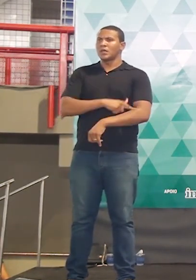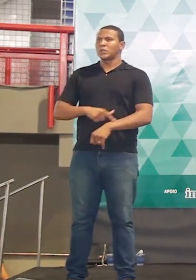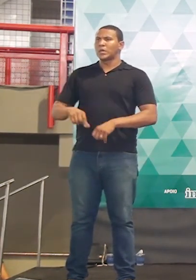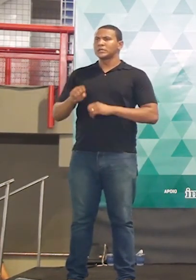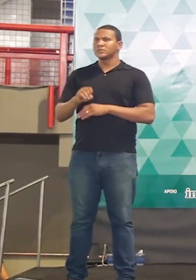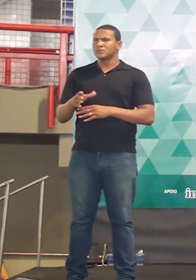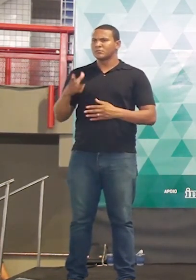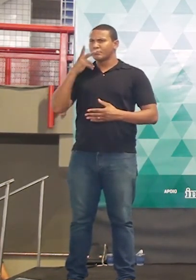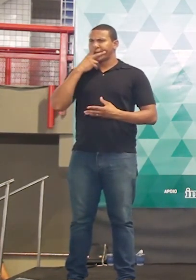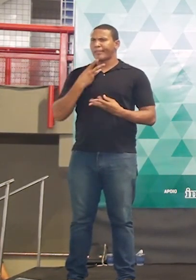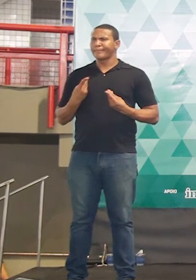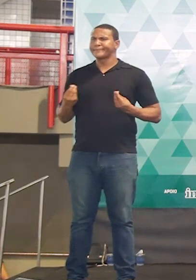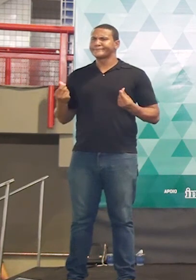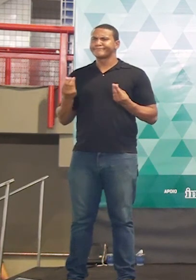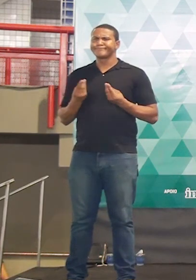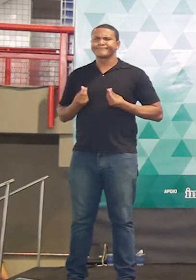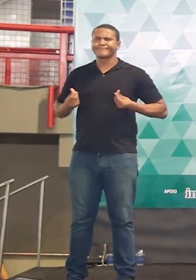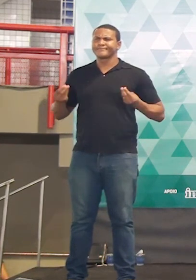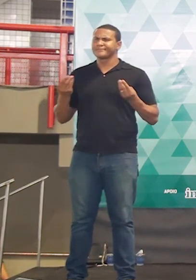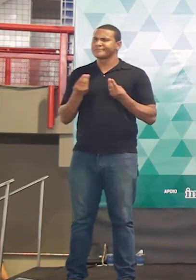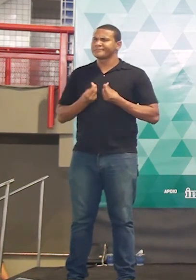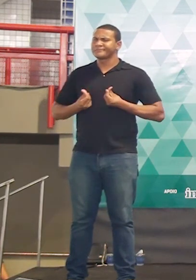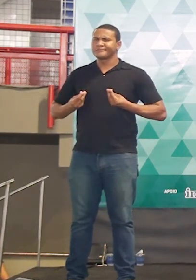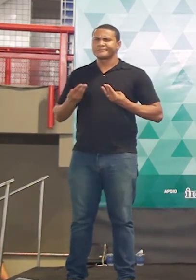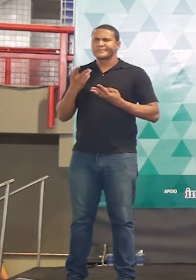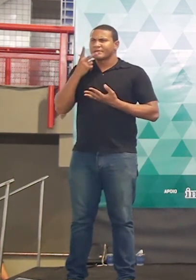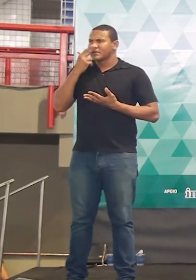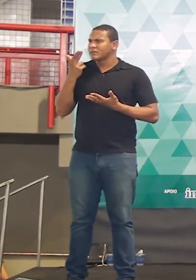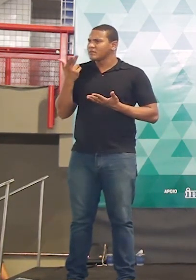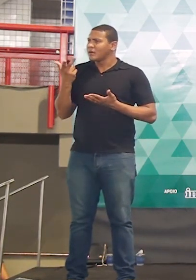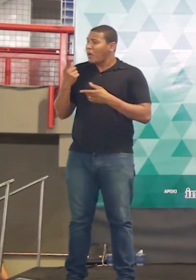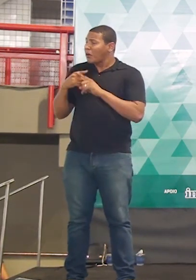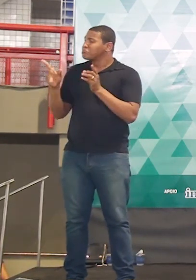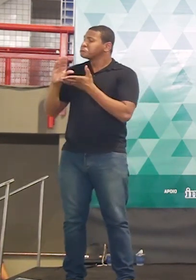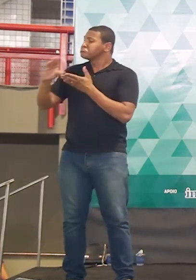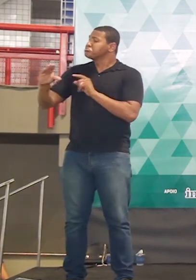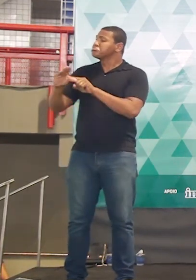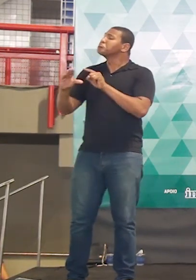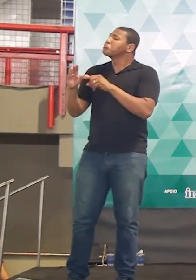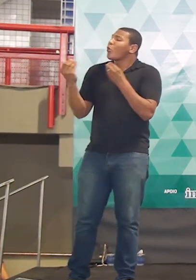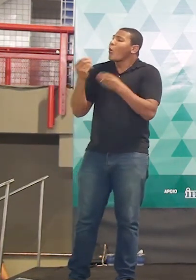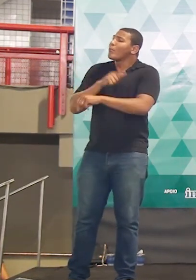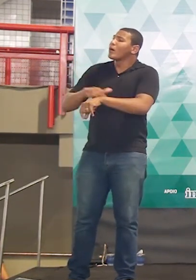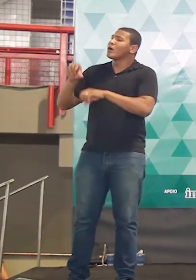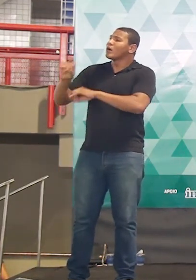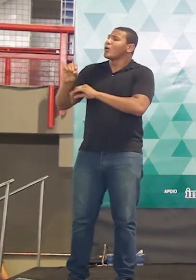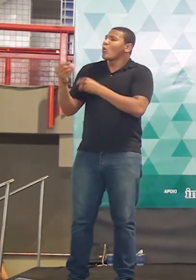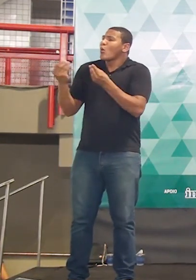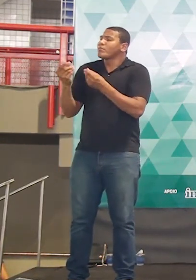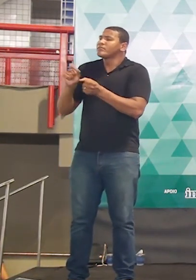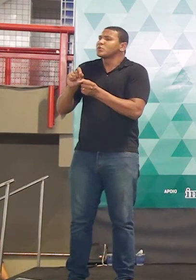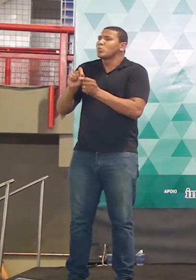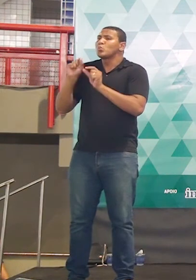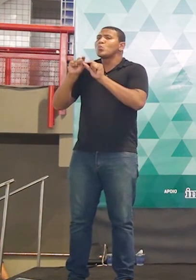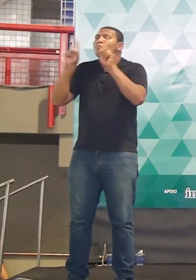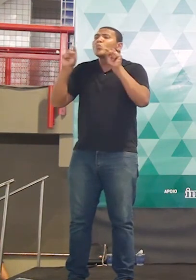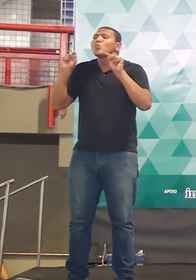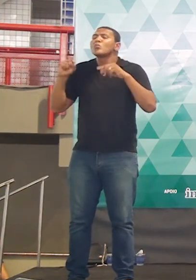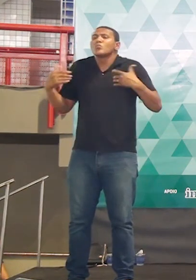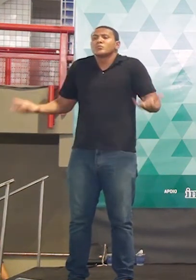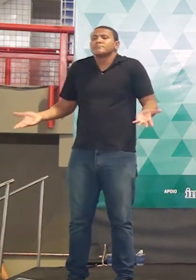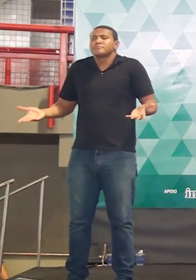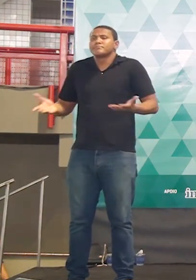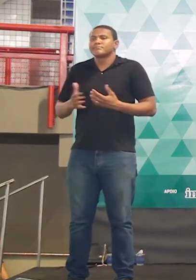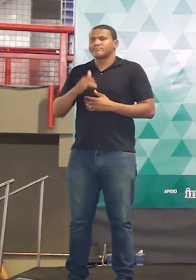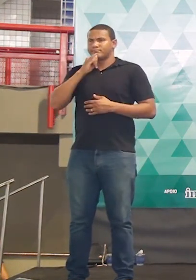vago. O corretor precisa saber. E como é que o governo vai investir em educação? Fazendo o quê?